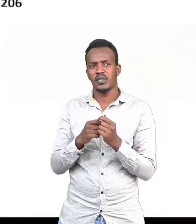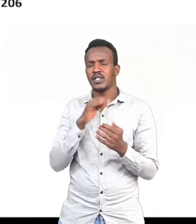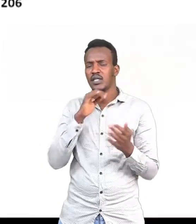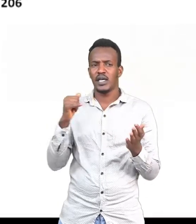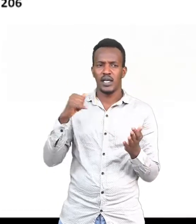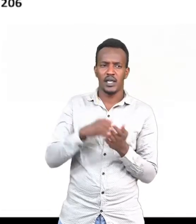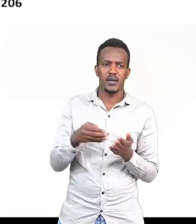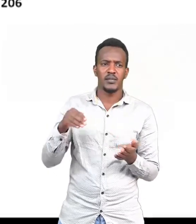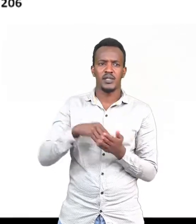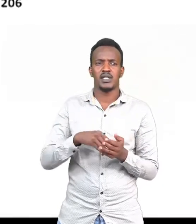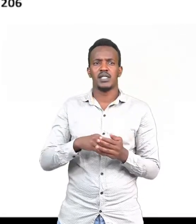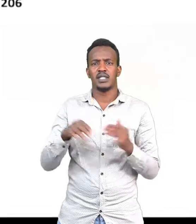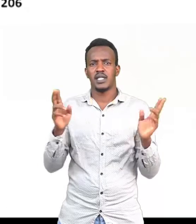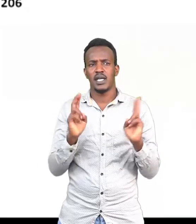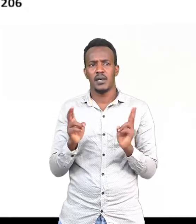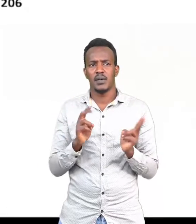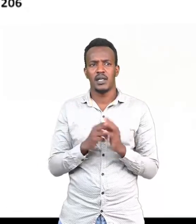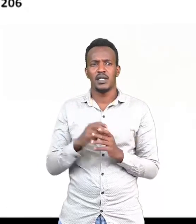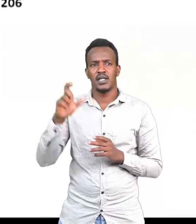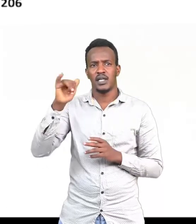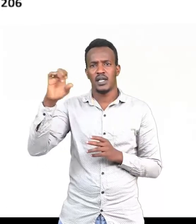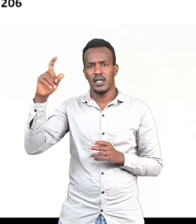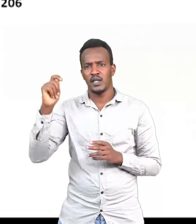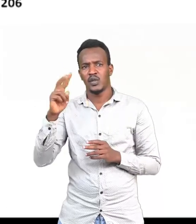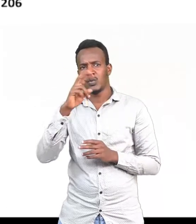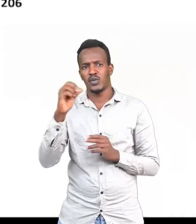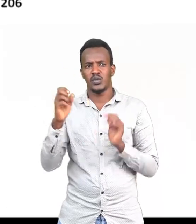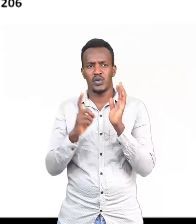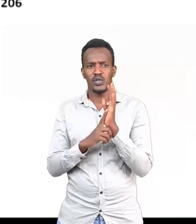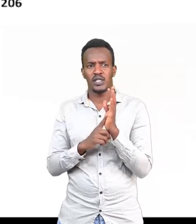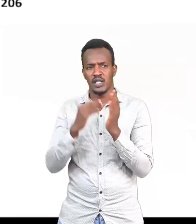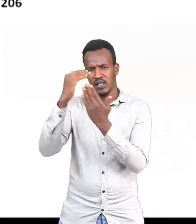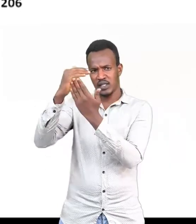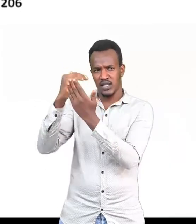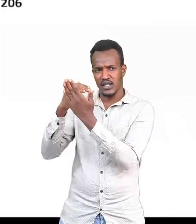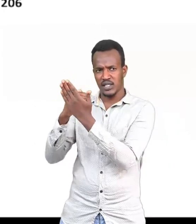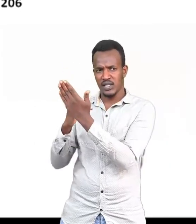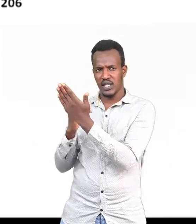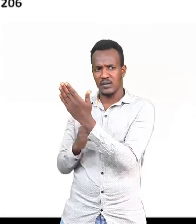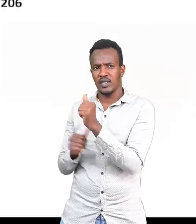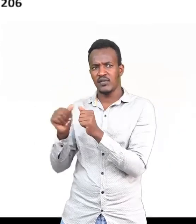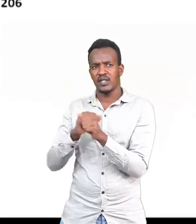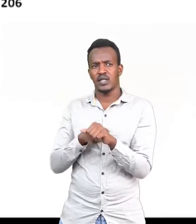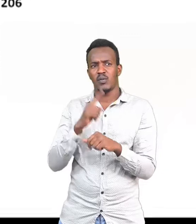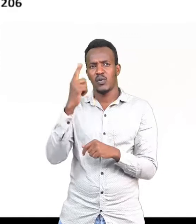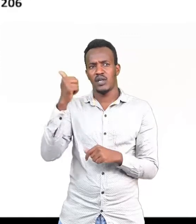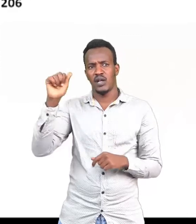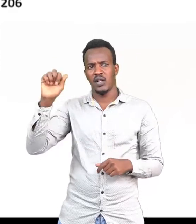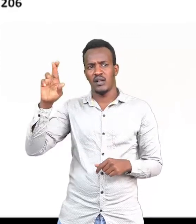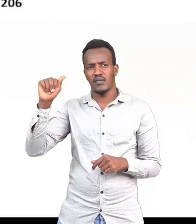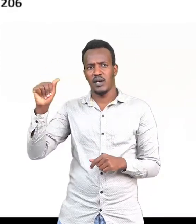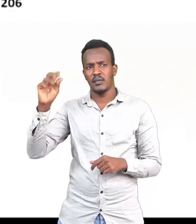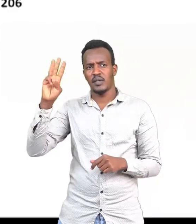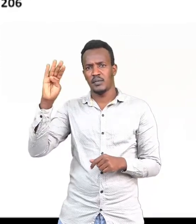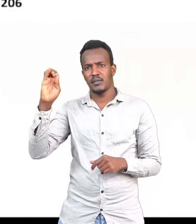gaadhay stable leedh oo markaasi ah 206-ka. Kadibna habka isdaba socodka ee marna ay waxa weeyaan nucleus alpha sii daynayso marna